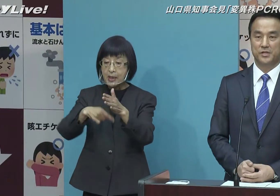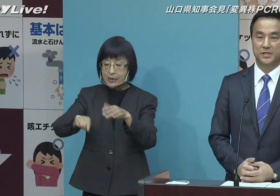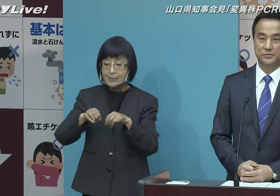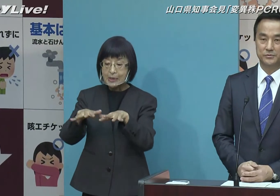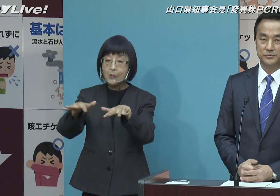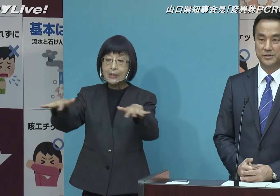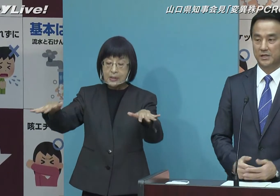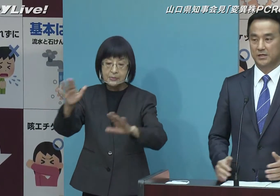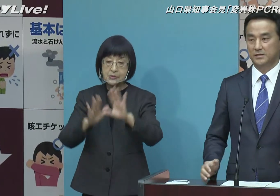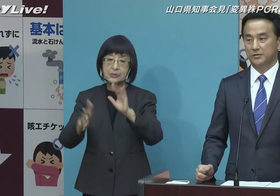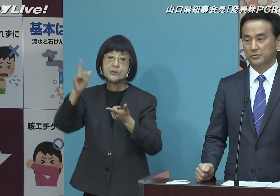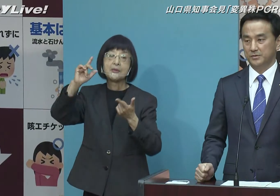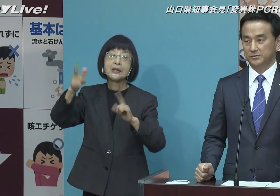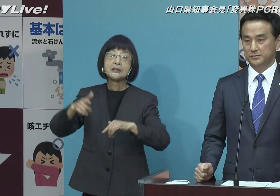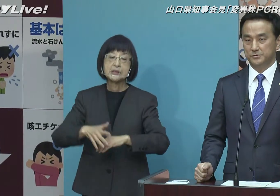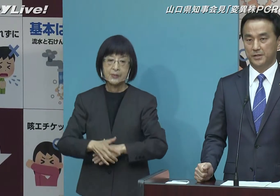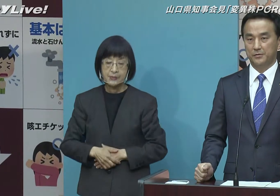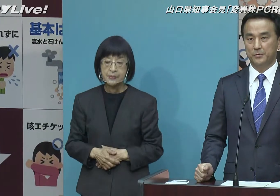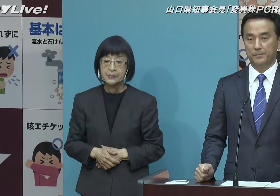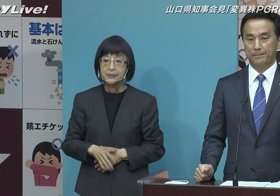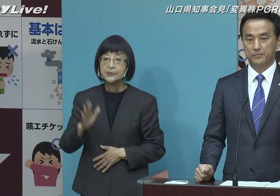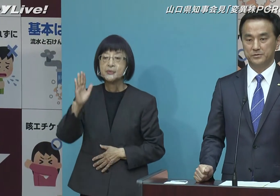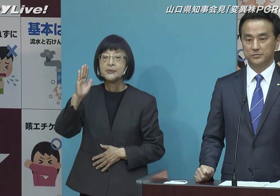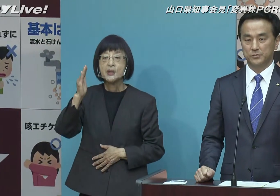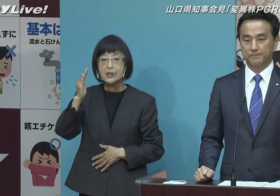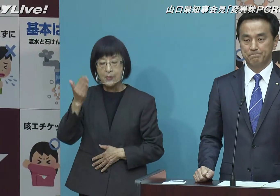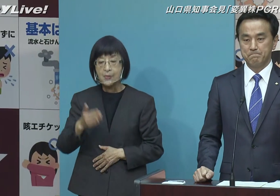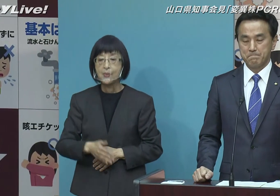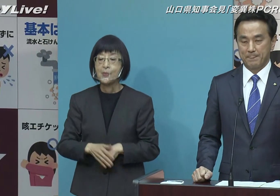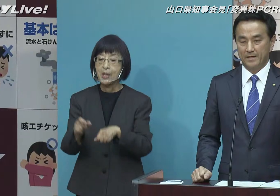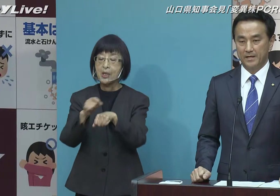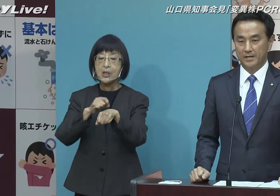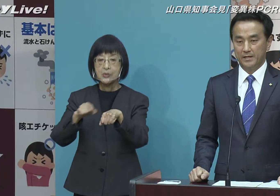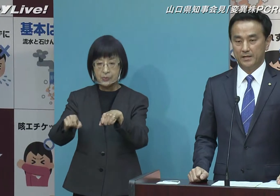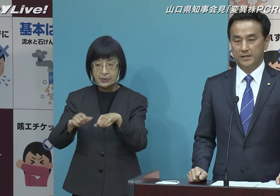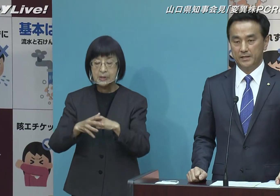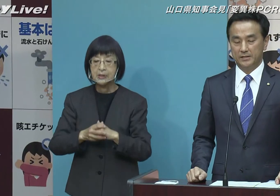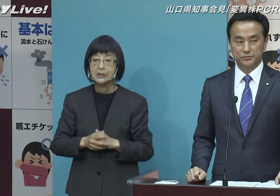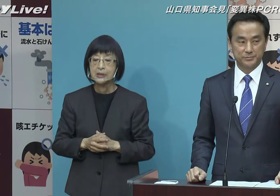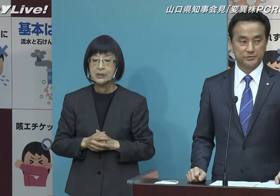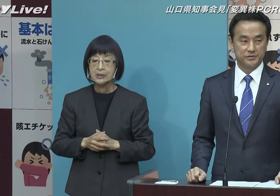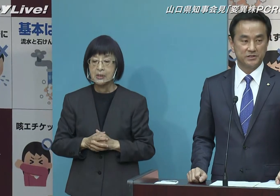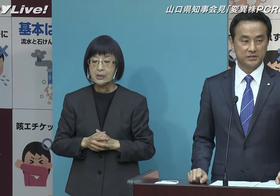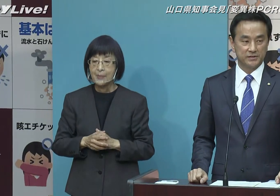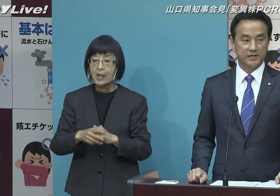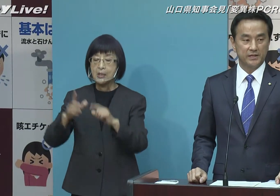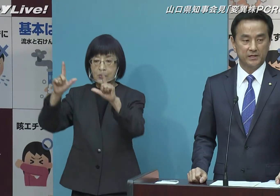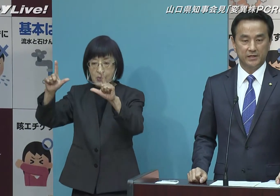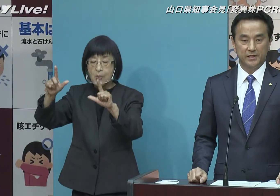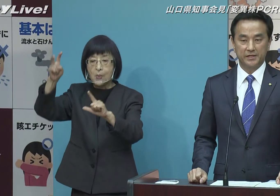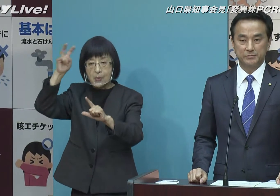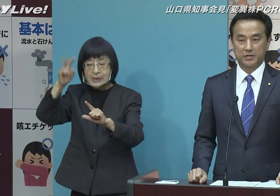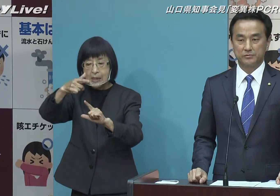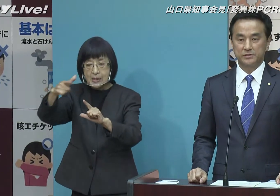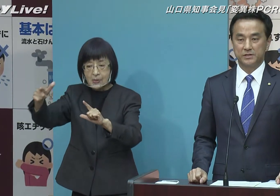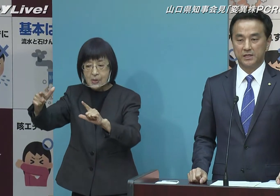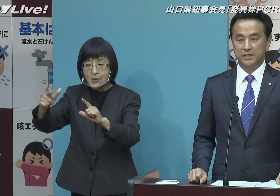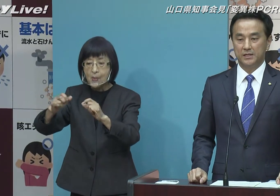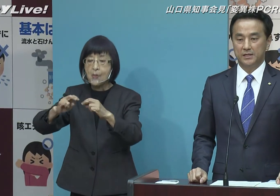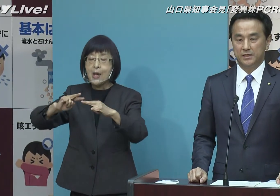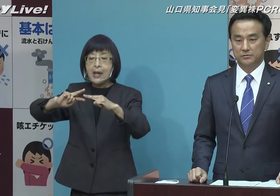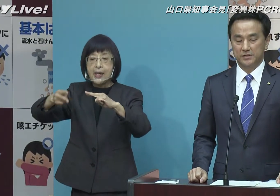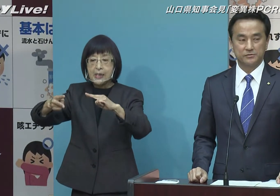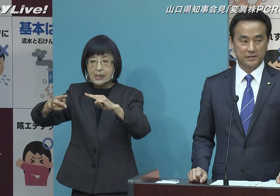状況にはないというふうに考えておりますけれども、特にその、大都市部中心にですね、変異株の確認